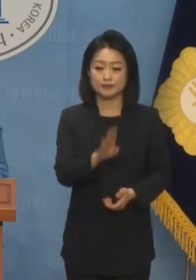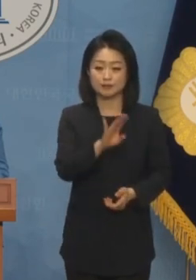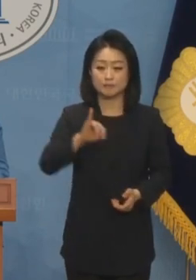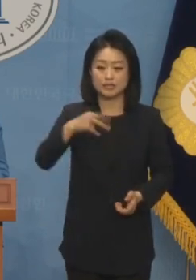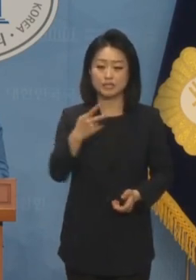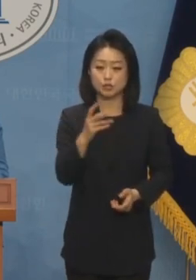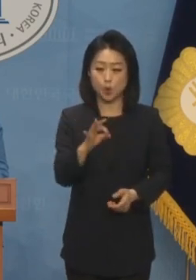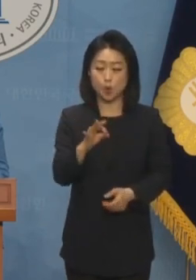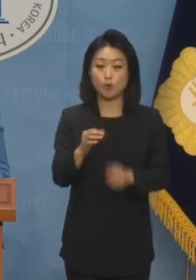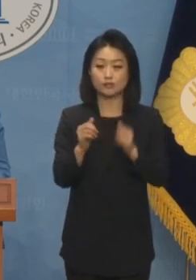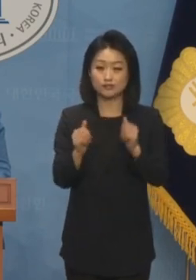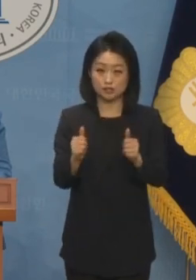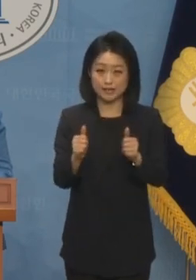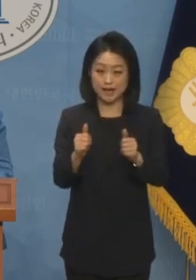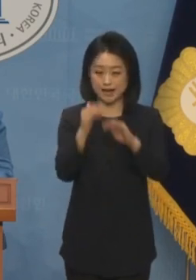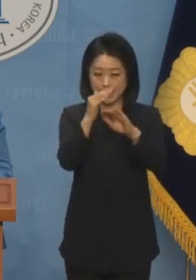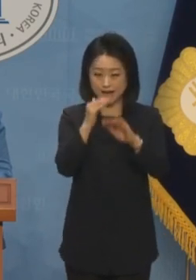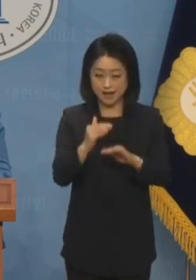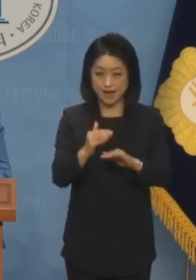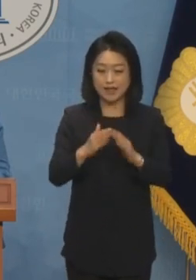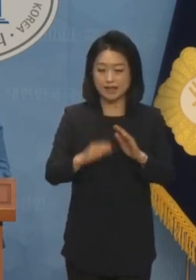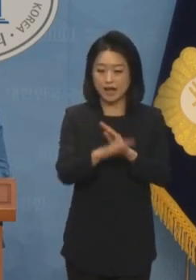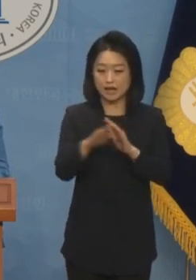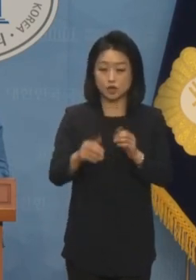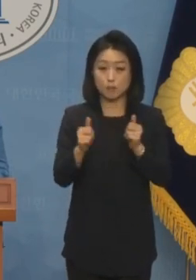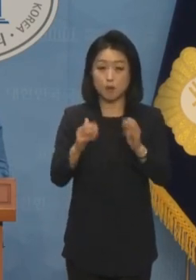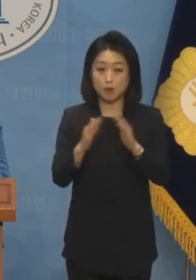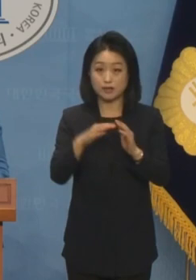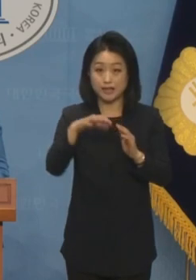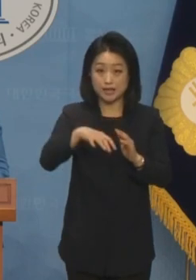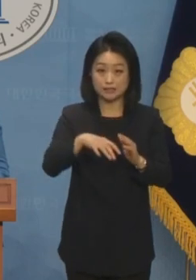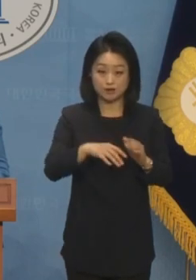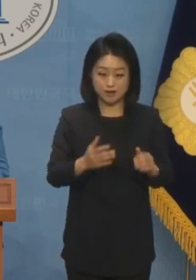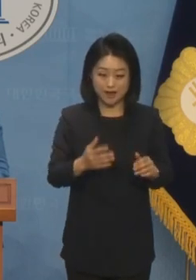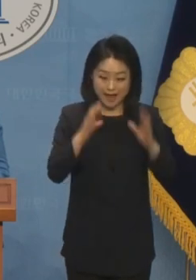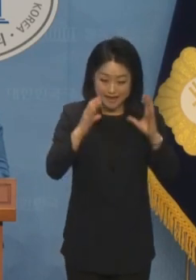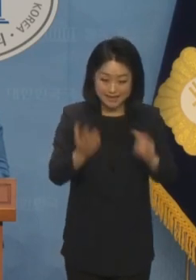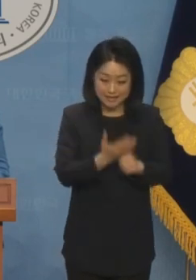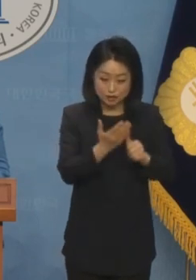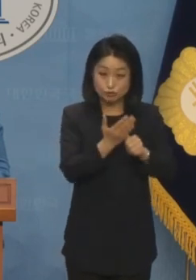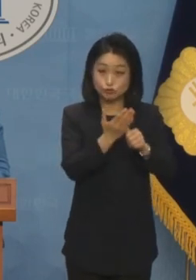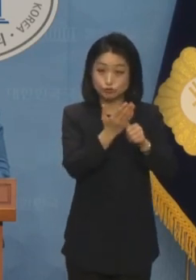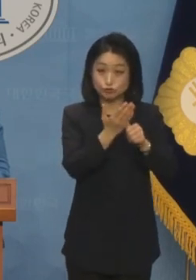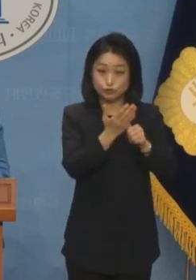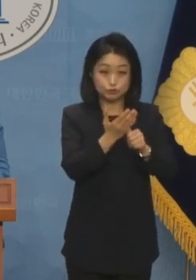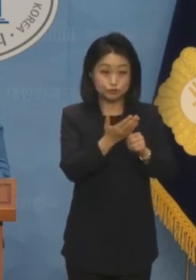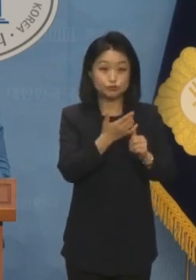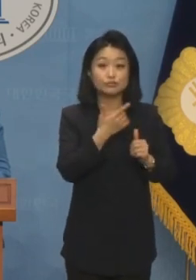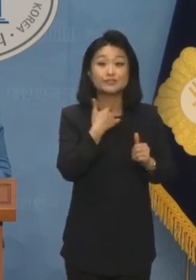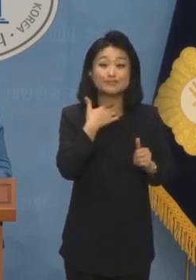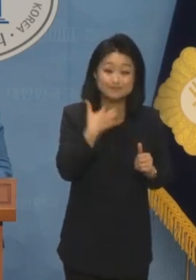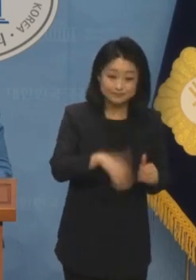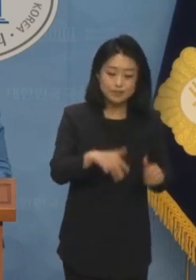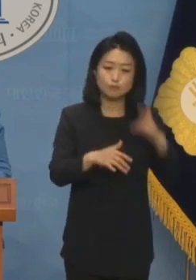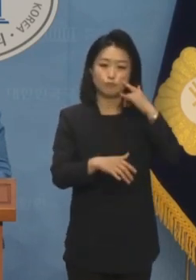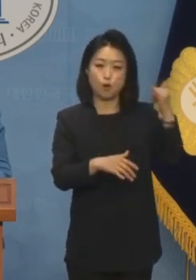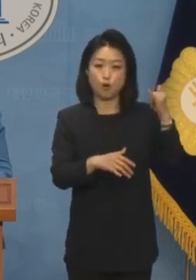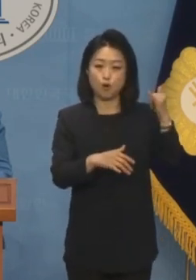거쳐서 가정법원에서 양육하지 않은 부모, 그리고 폐륜적인 일을 한